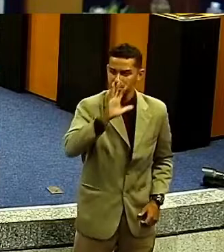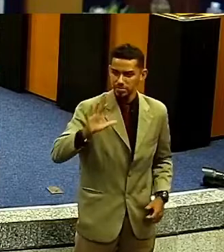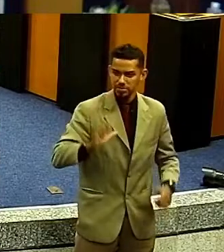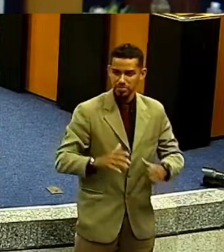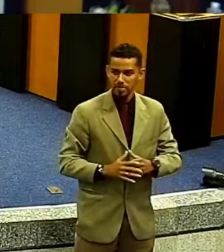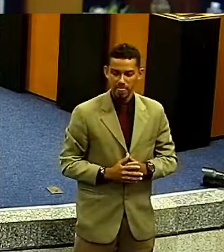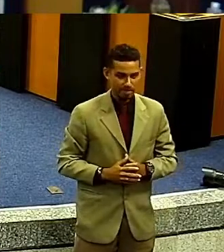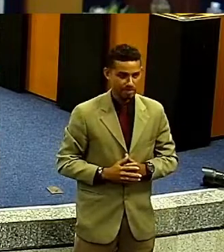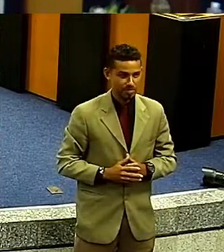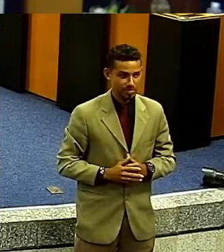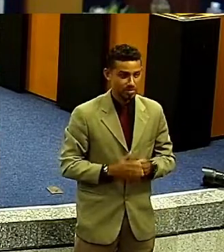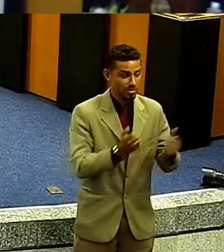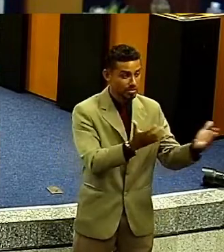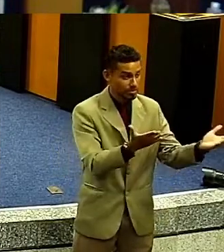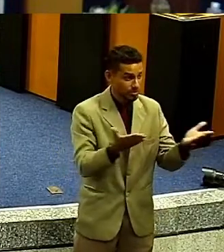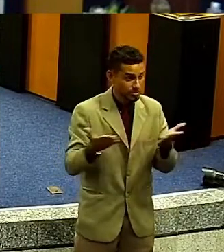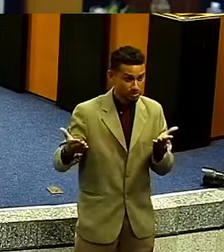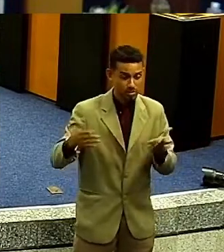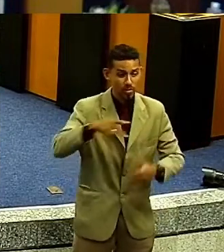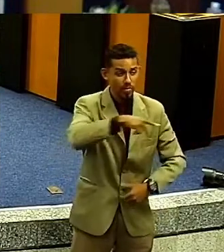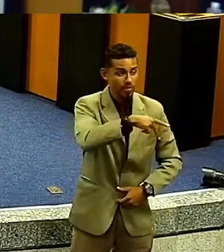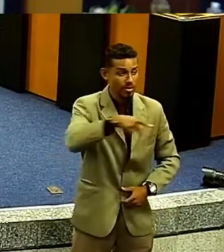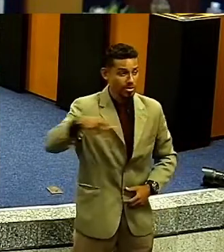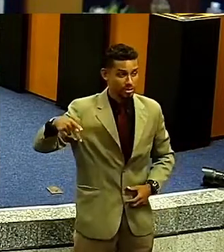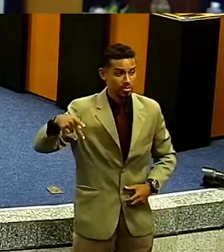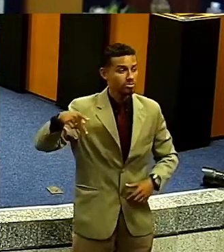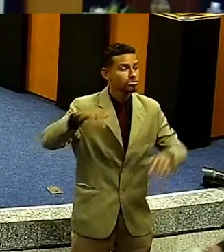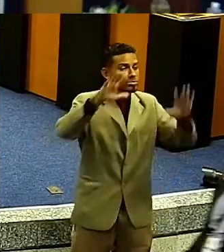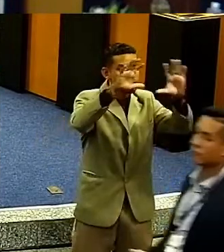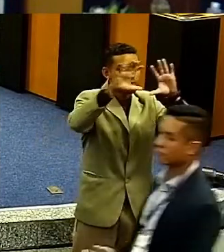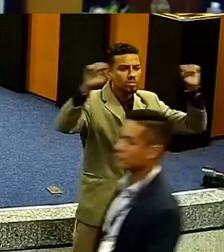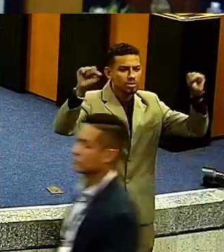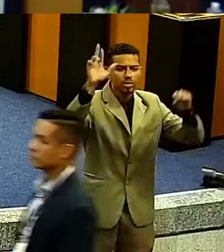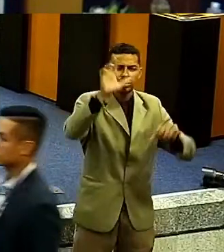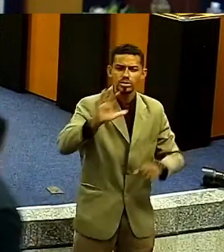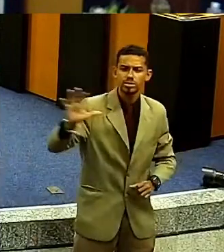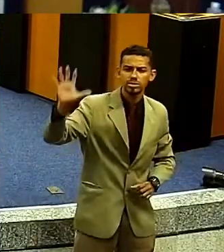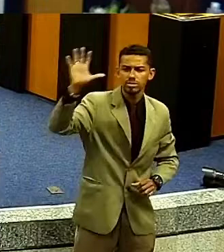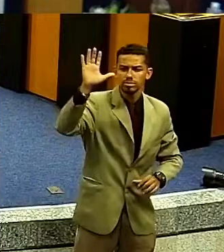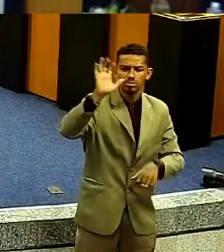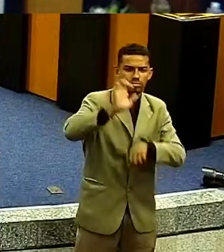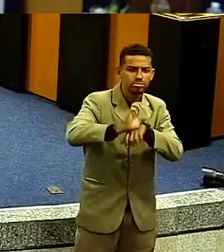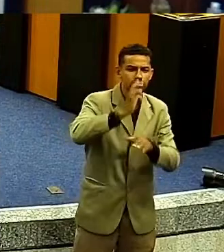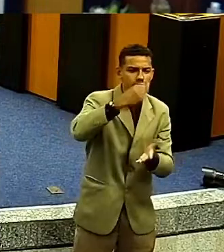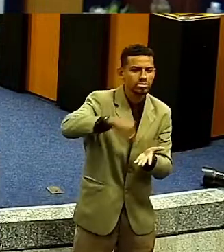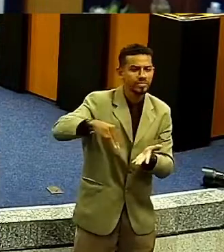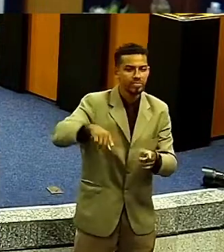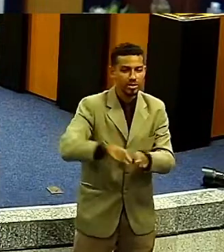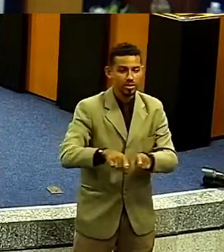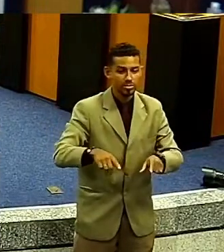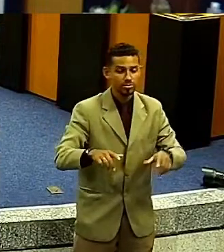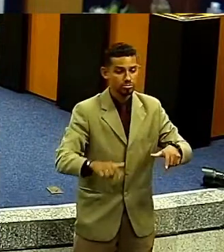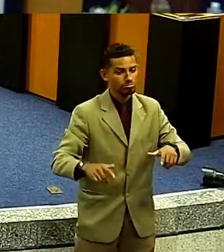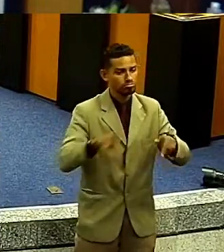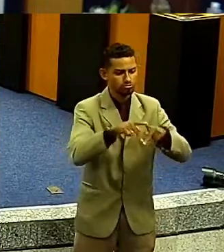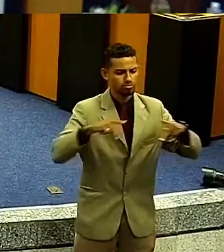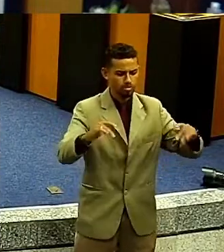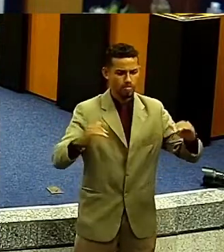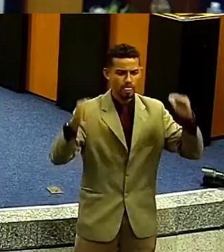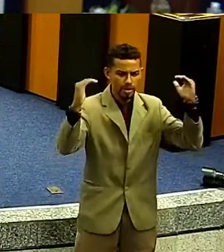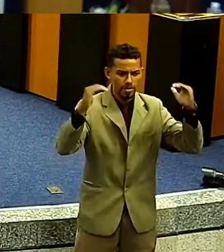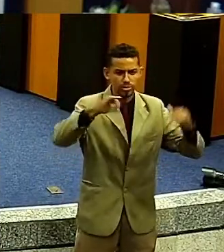eleitoral Chamamos o presidente do Tribunal Regional Eleitoral do Maranhão Desembargador José luí Oliveira